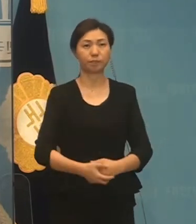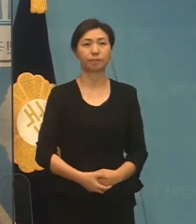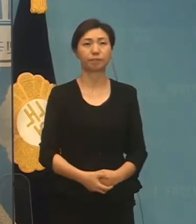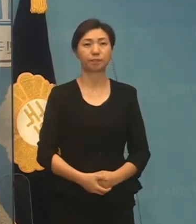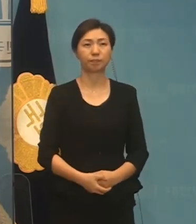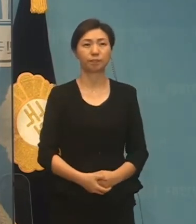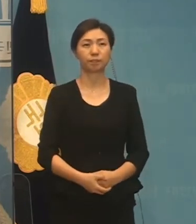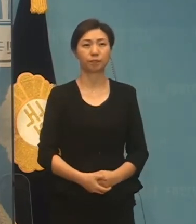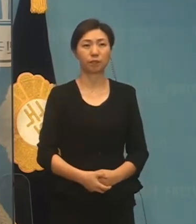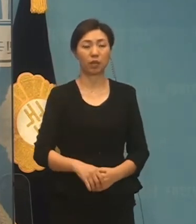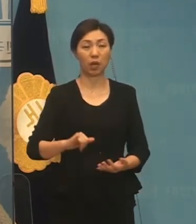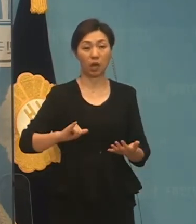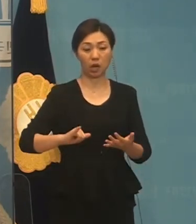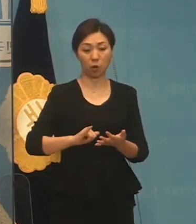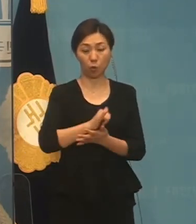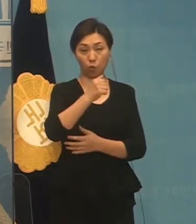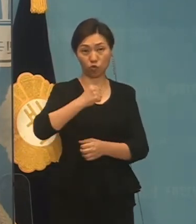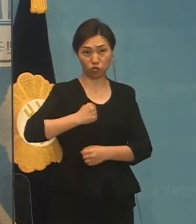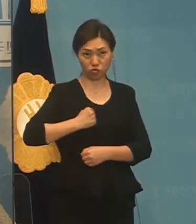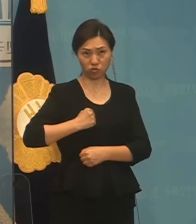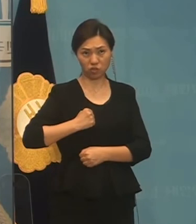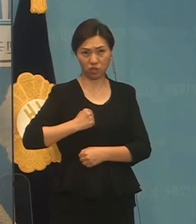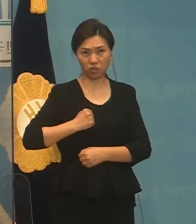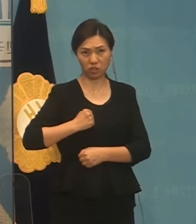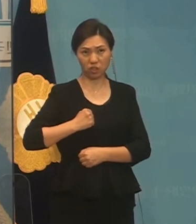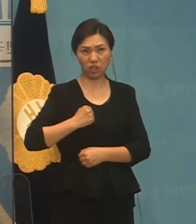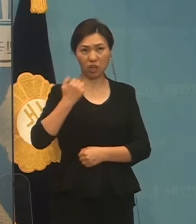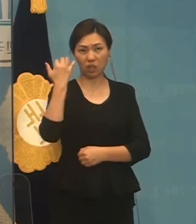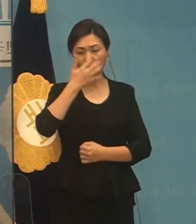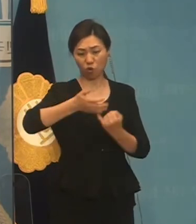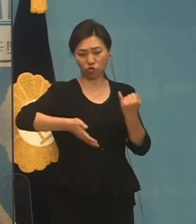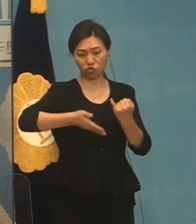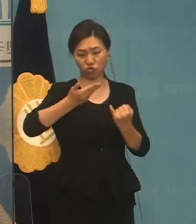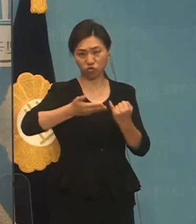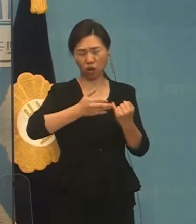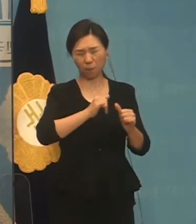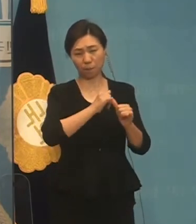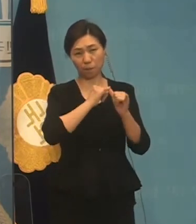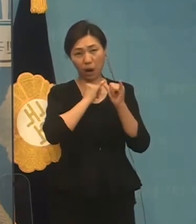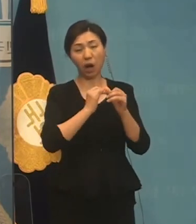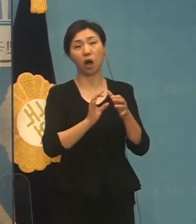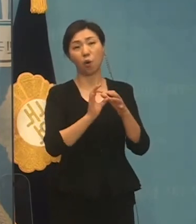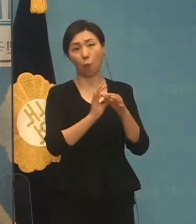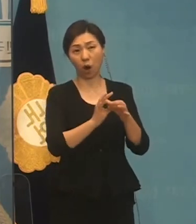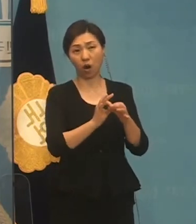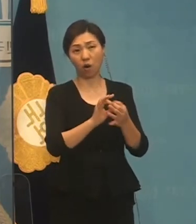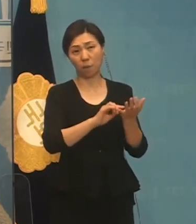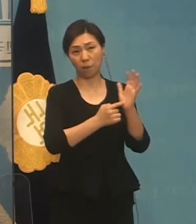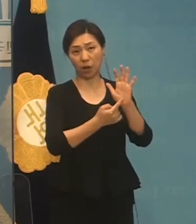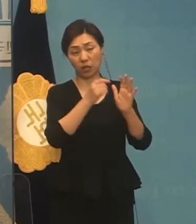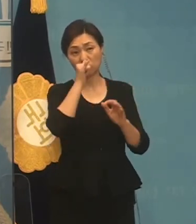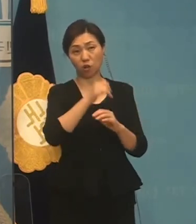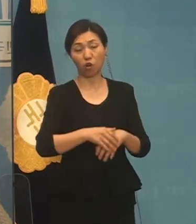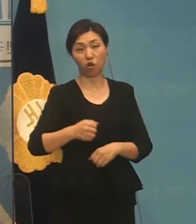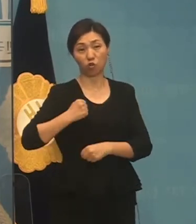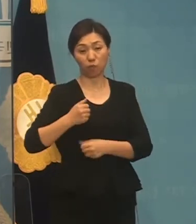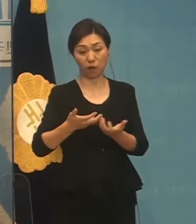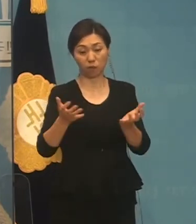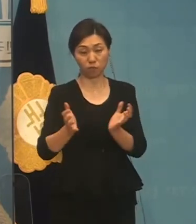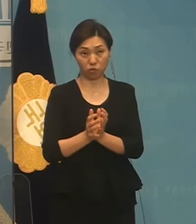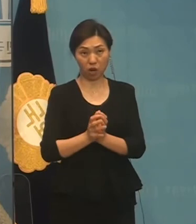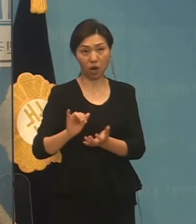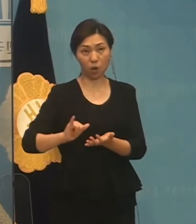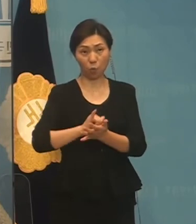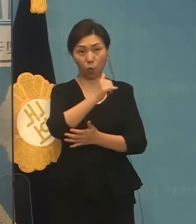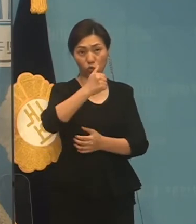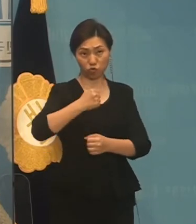다음은 공군 성추행 사망 사건 관련해서 말씀드리겠습니다. 국방부가 이달 말 이내로 공군